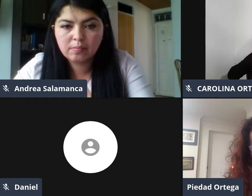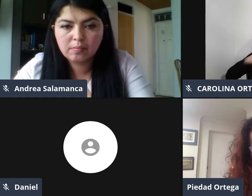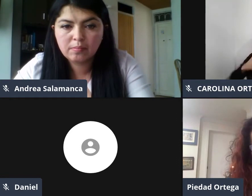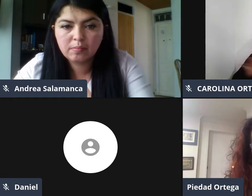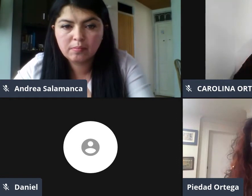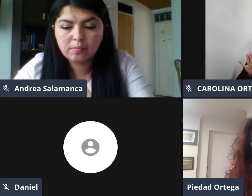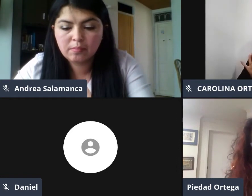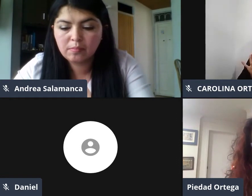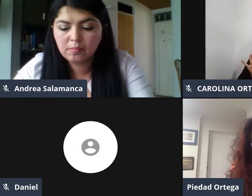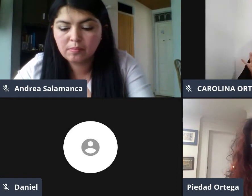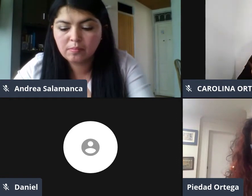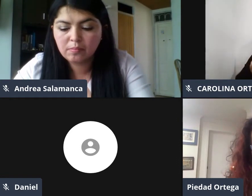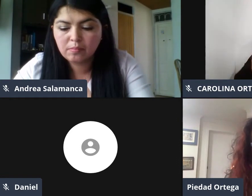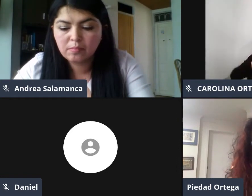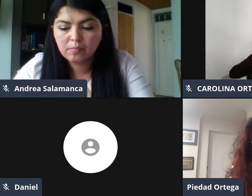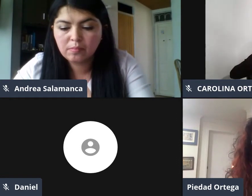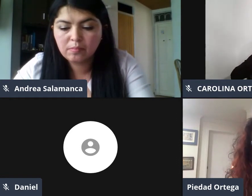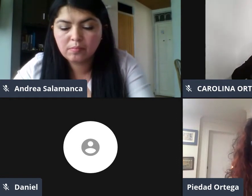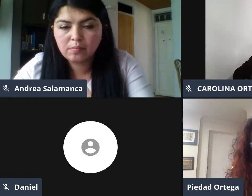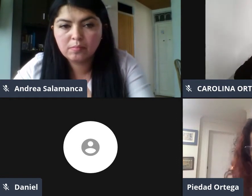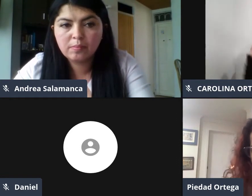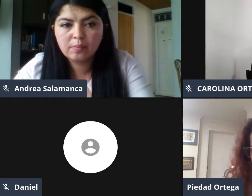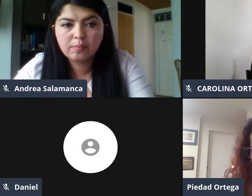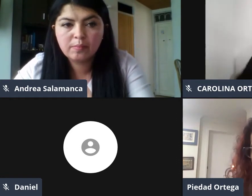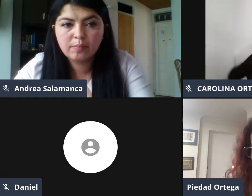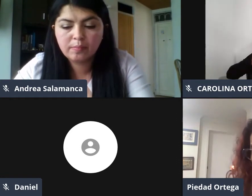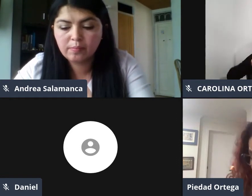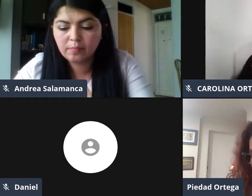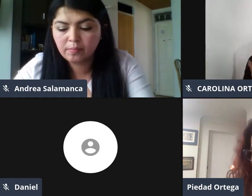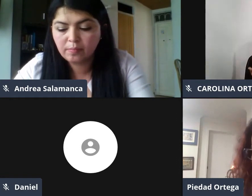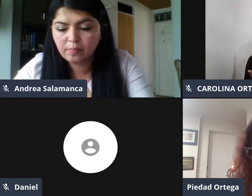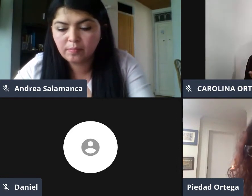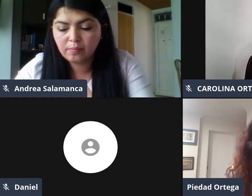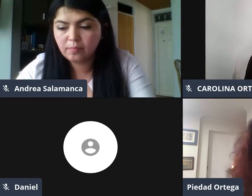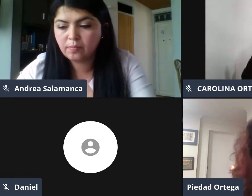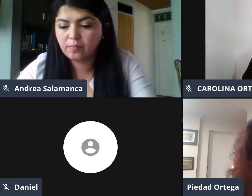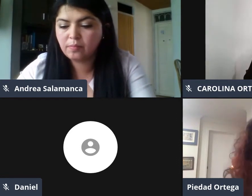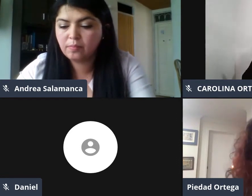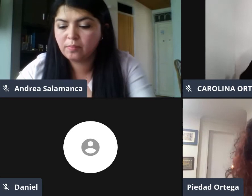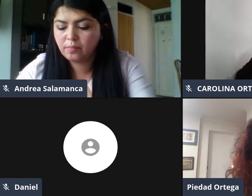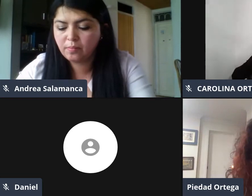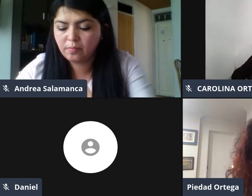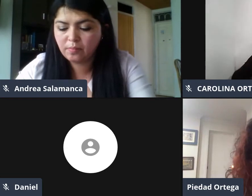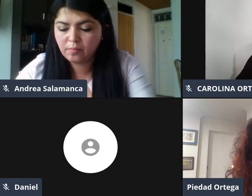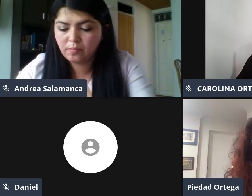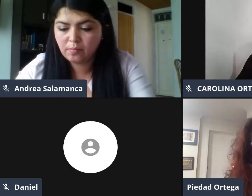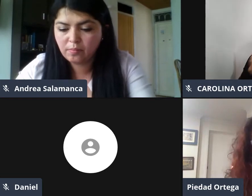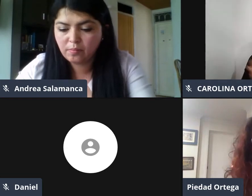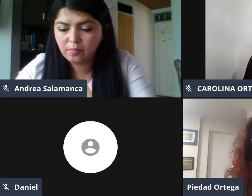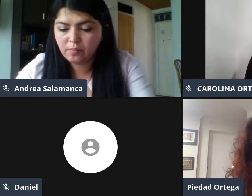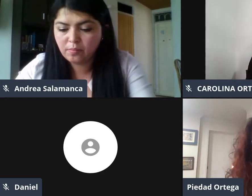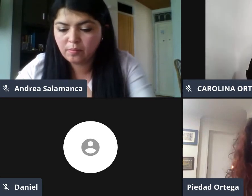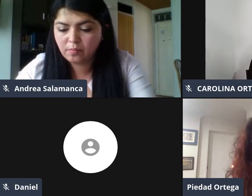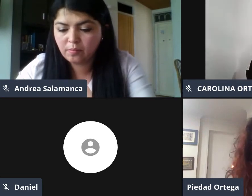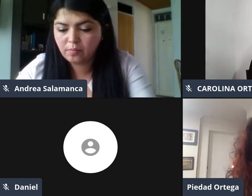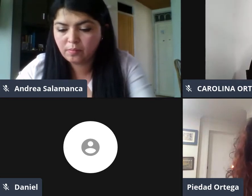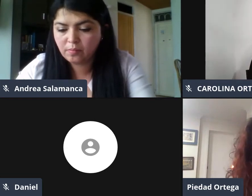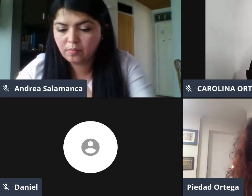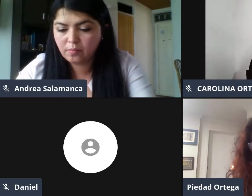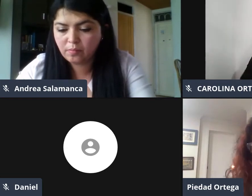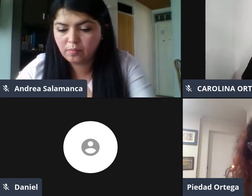problema social, es un problema económico, es un problema psicológico de grandes